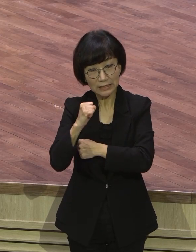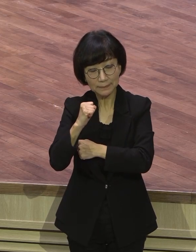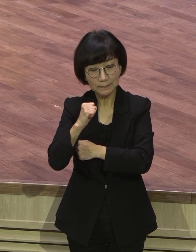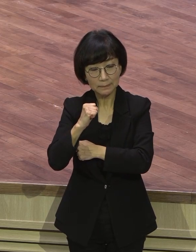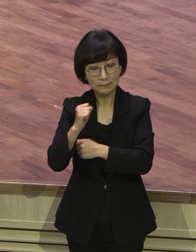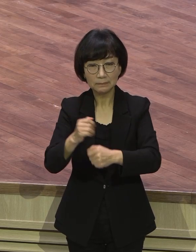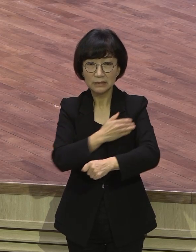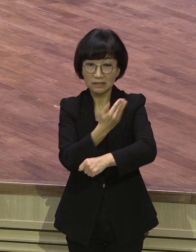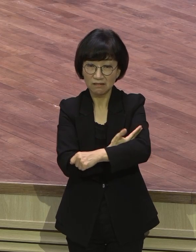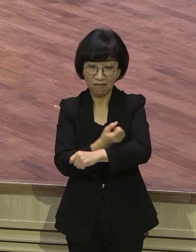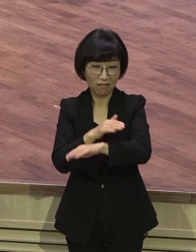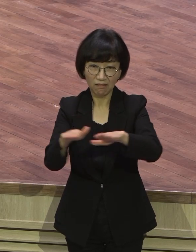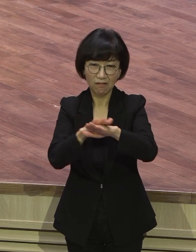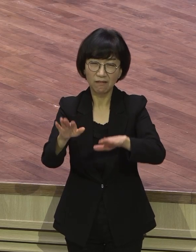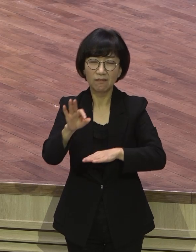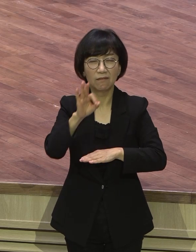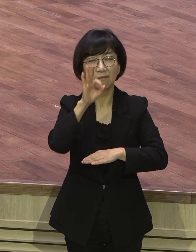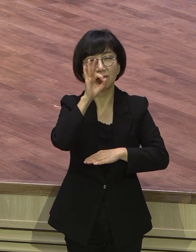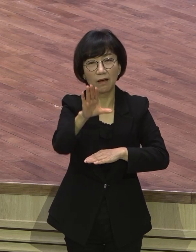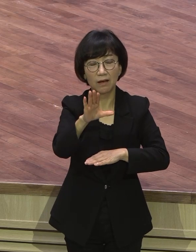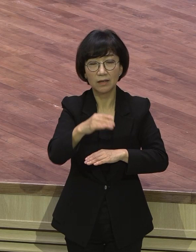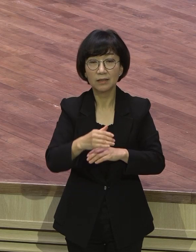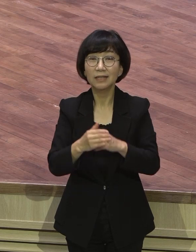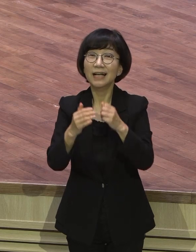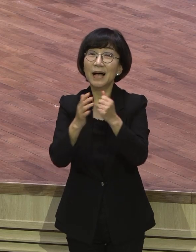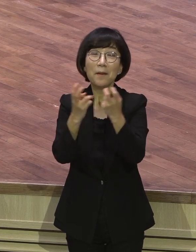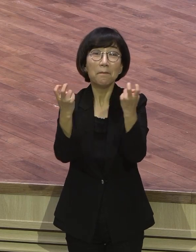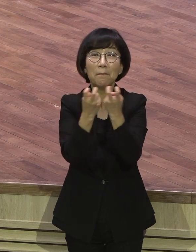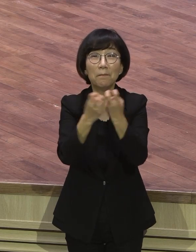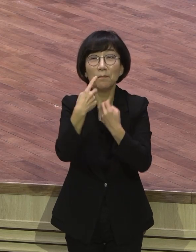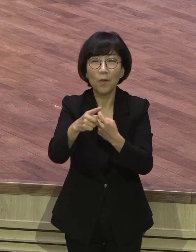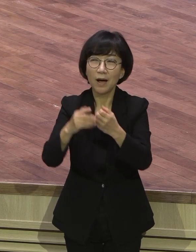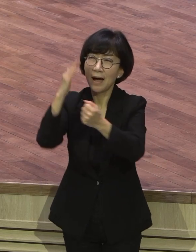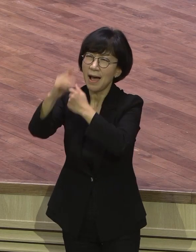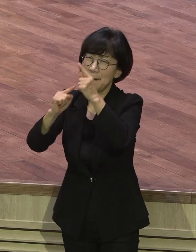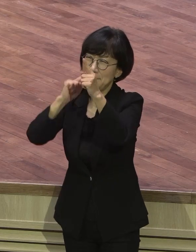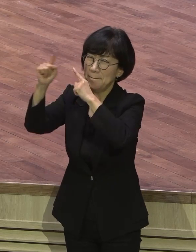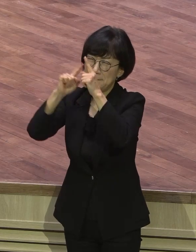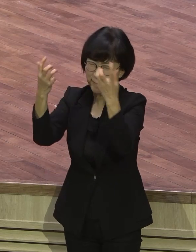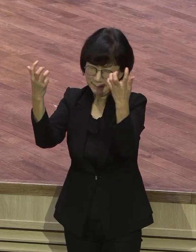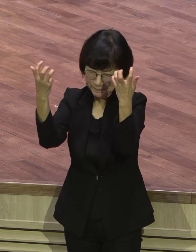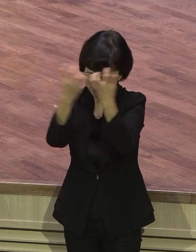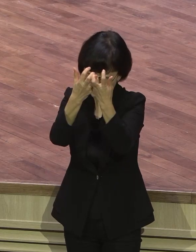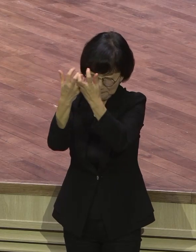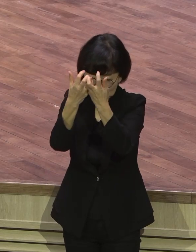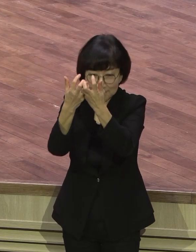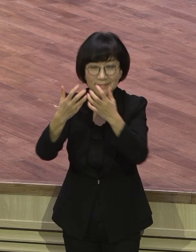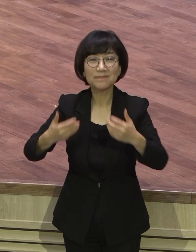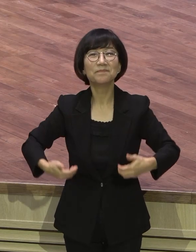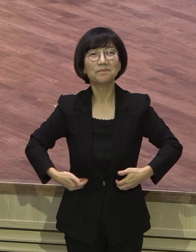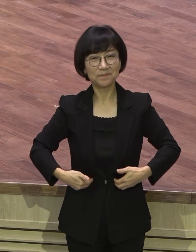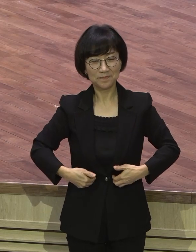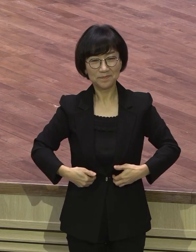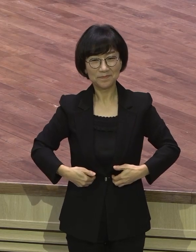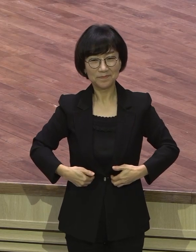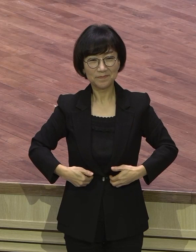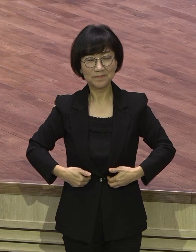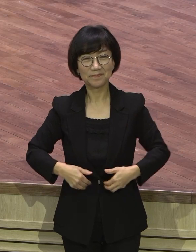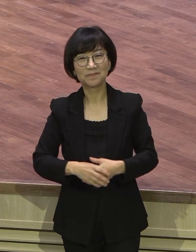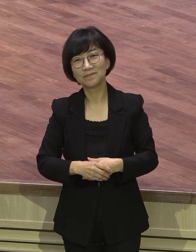그렇기 때문에 말씀으로 충만해야 된다 말씀으로 기독교는요 세상